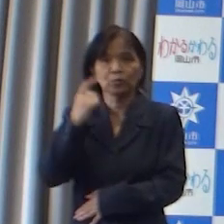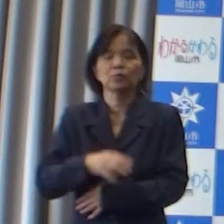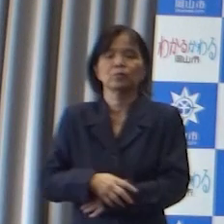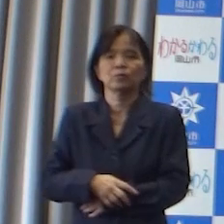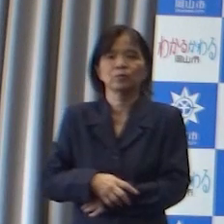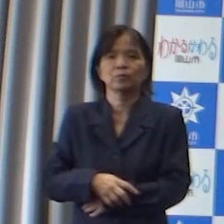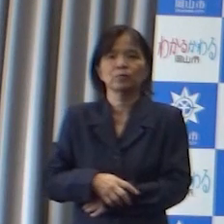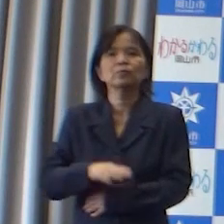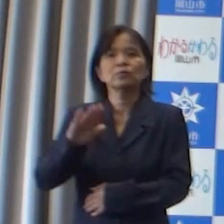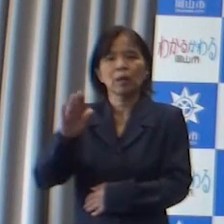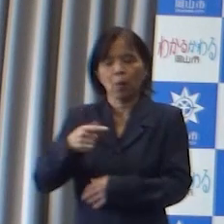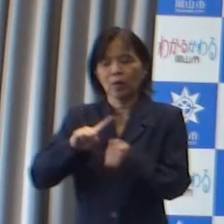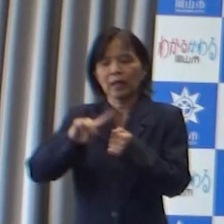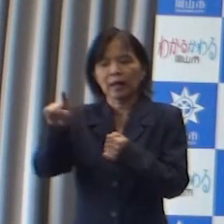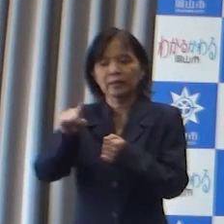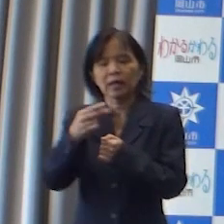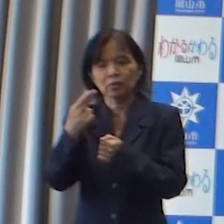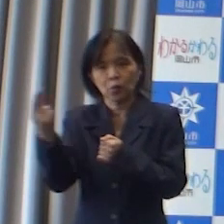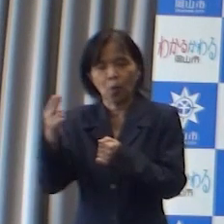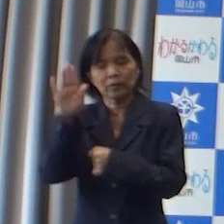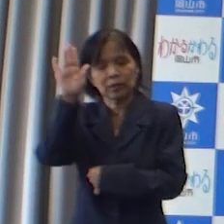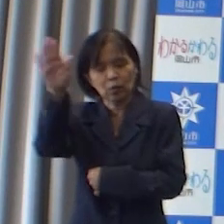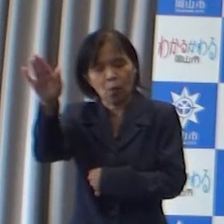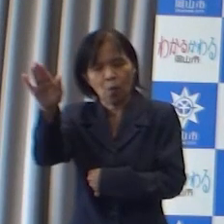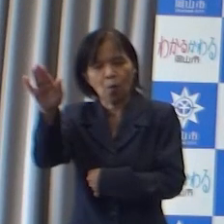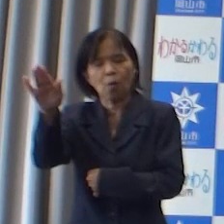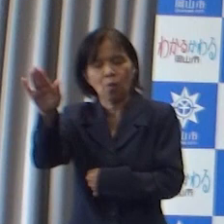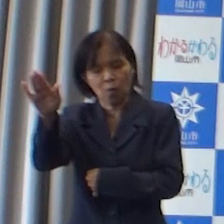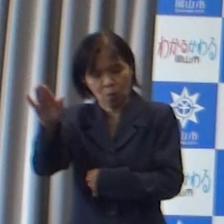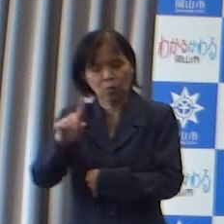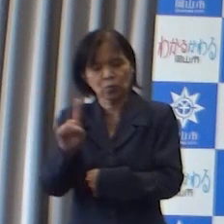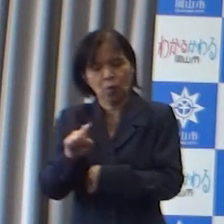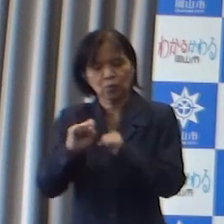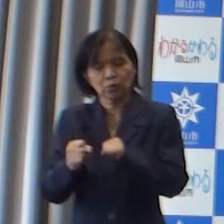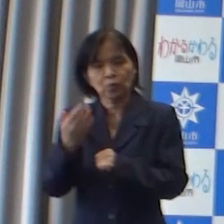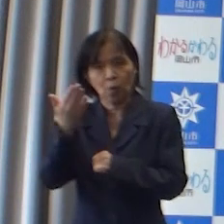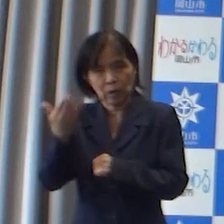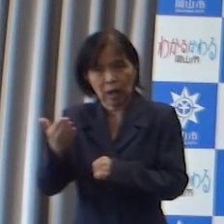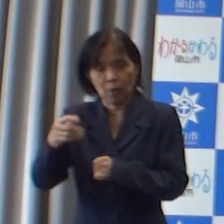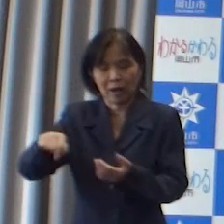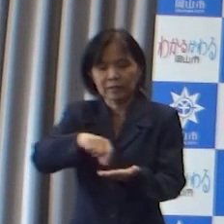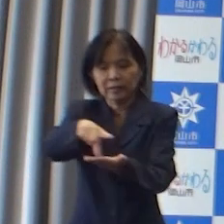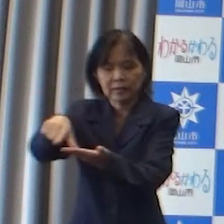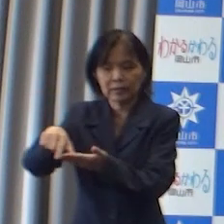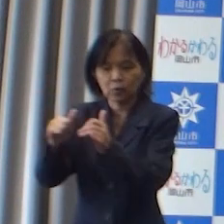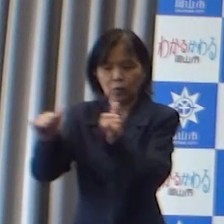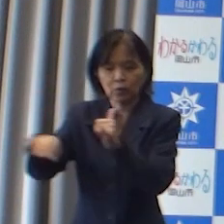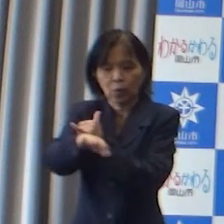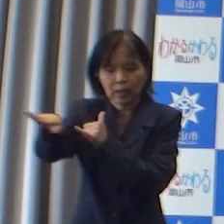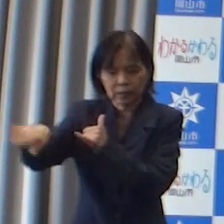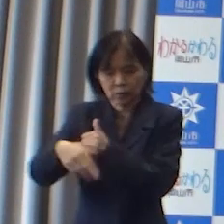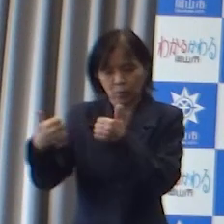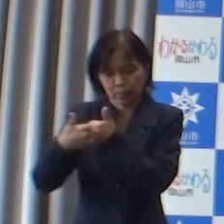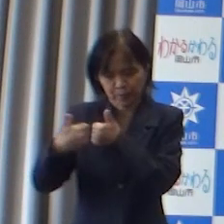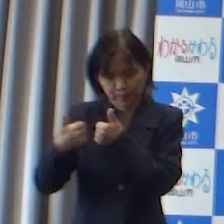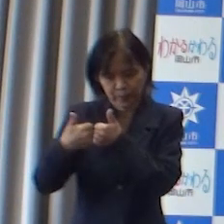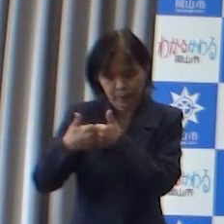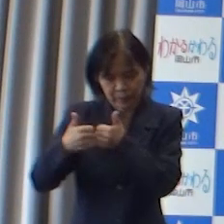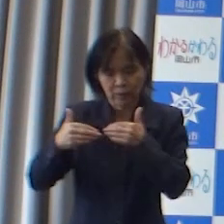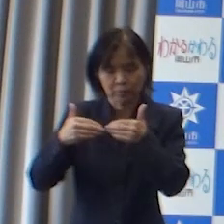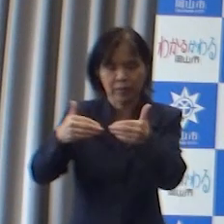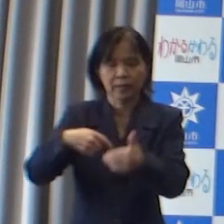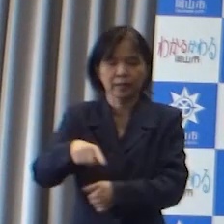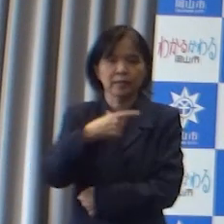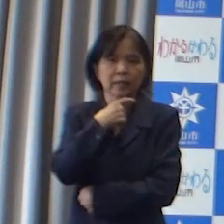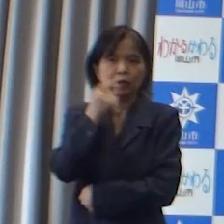かしながら来年度以降どうしていくのかっていうのは地元とともにですね、ちょっと相談をしていかなければ